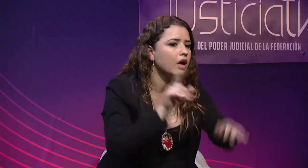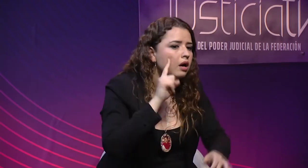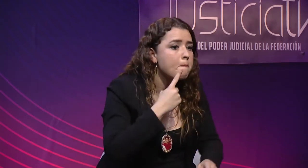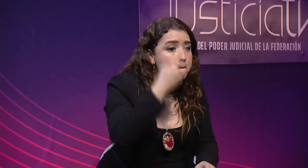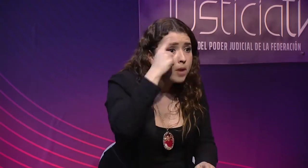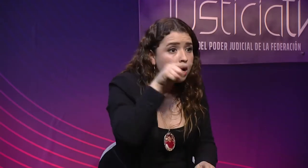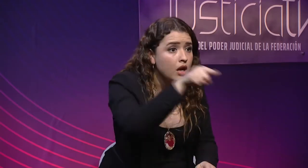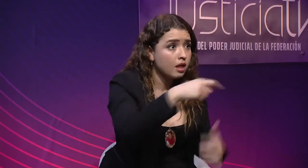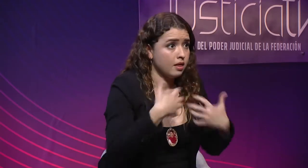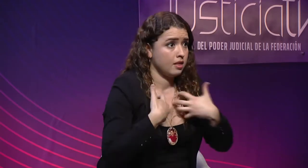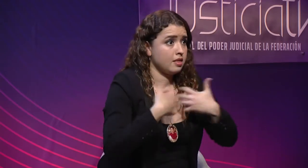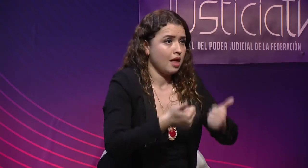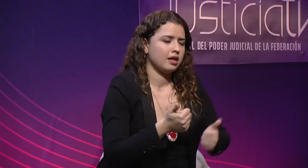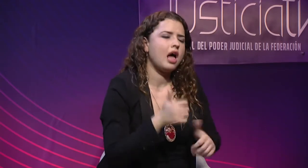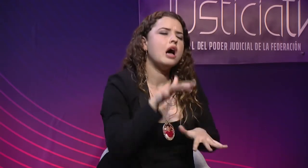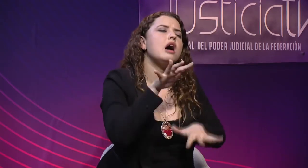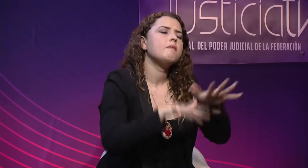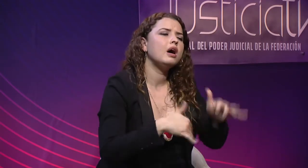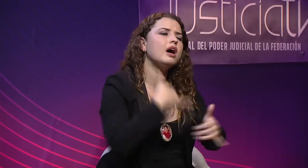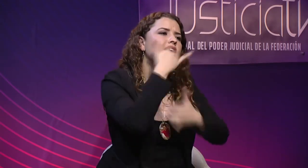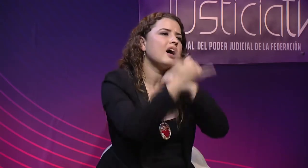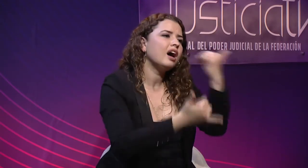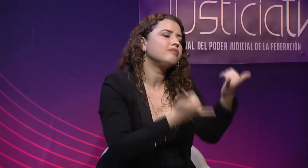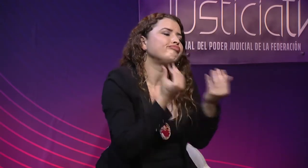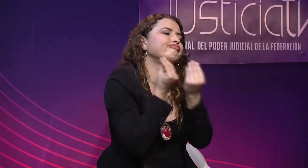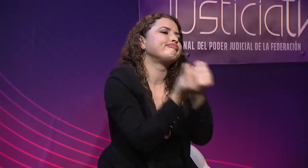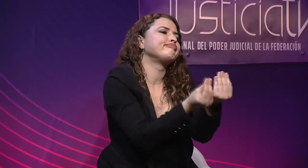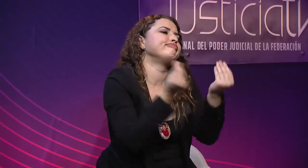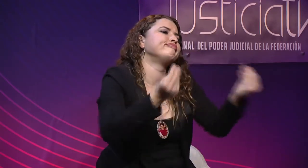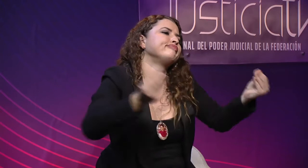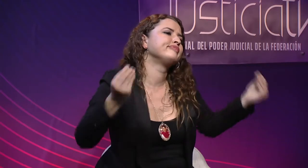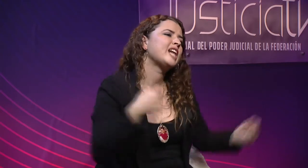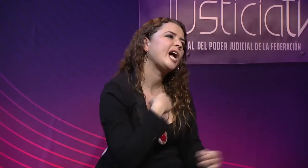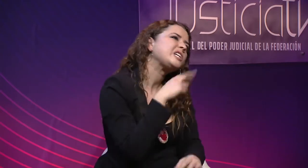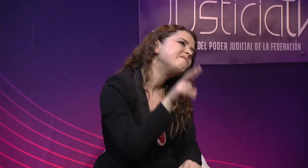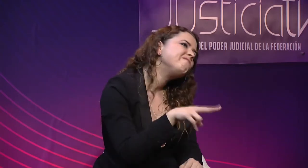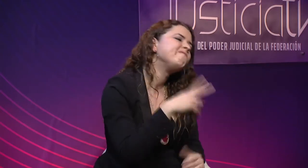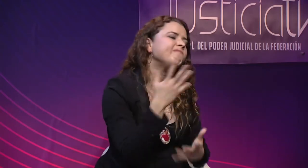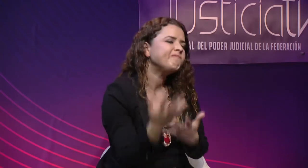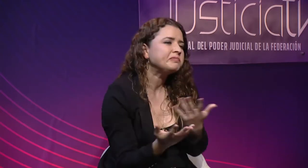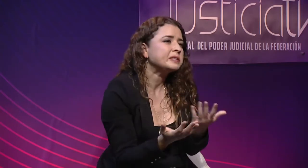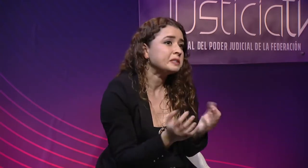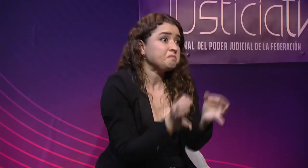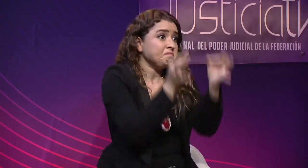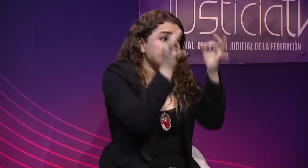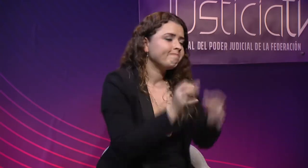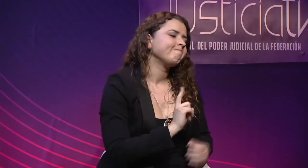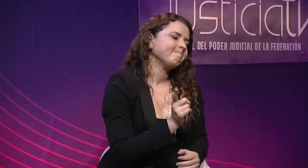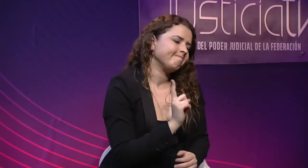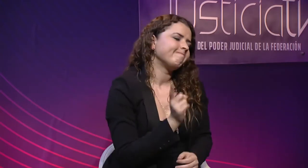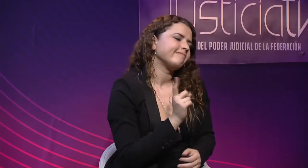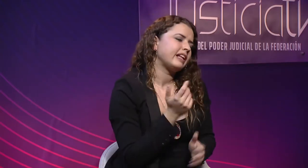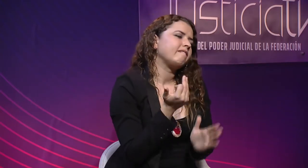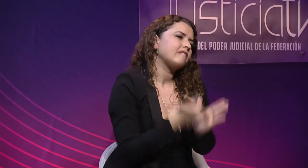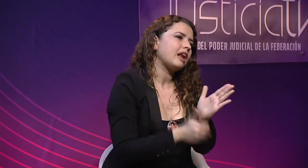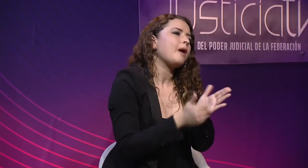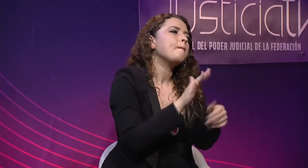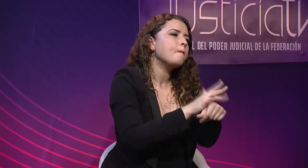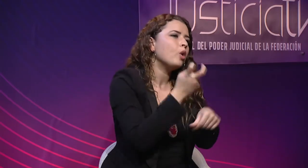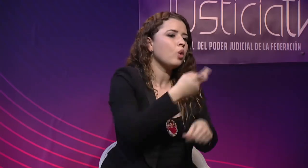tapan totalmente al intérprete. Entonces los sordos realmente, aunque esté el recuadro, no tienen acceso a esto, ¿no? Y creo que nos